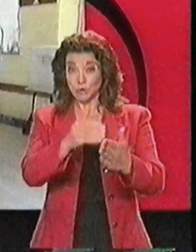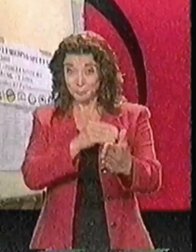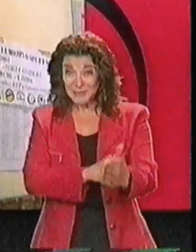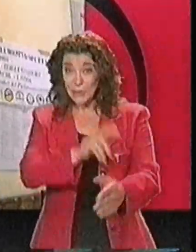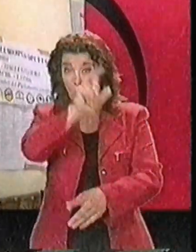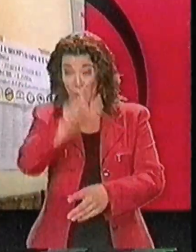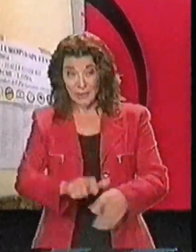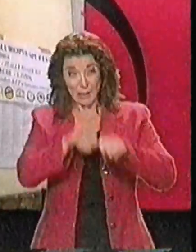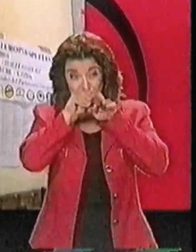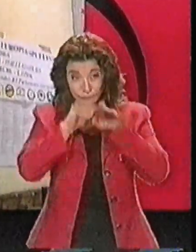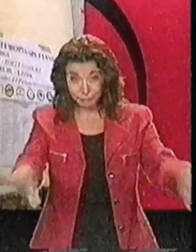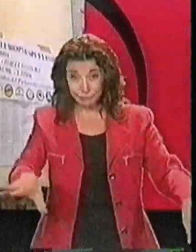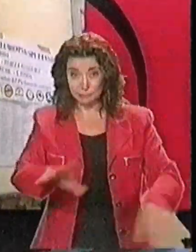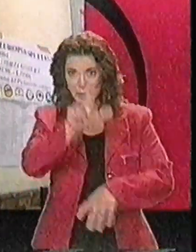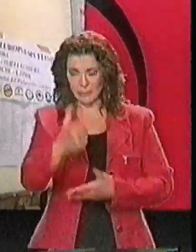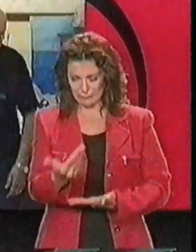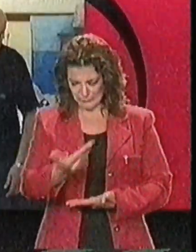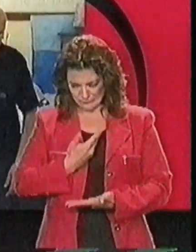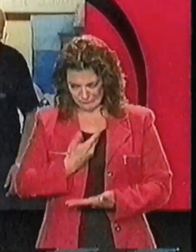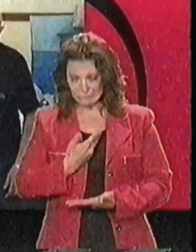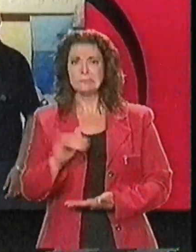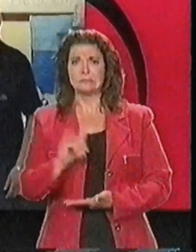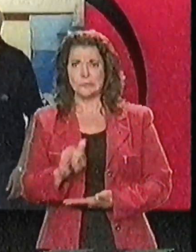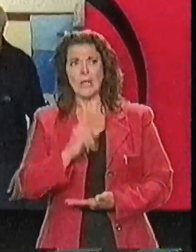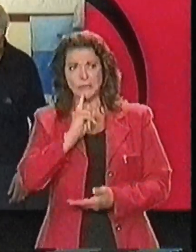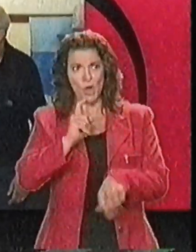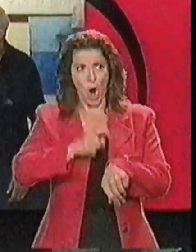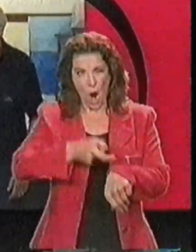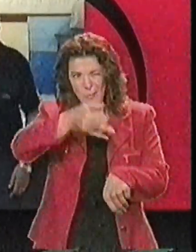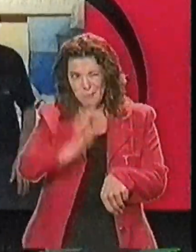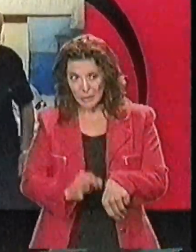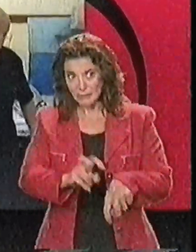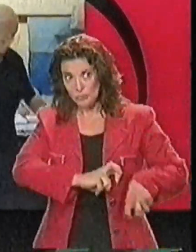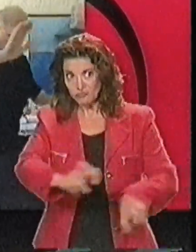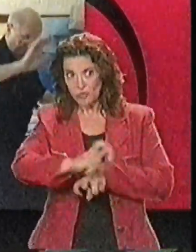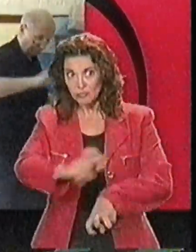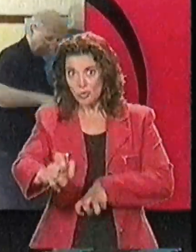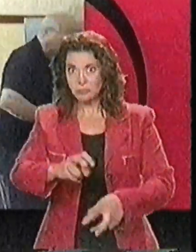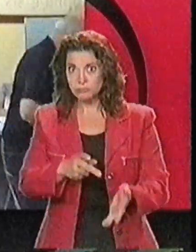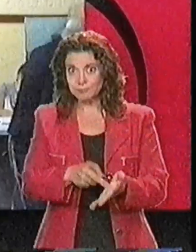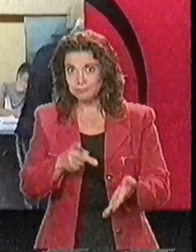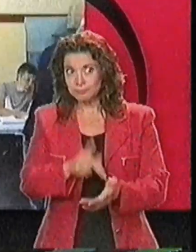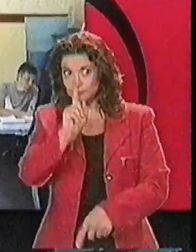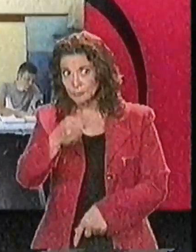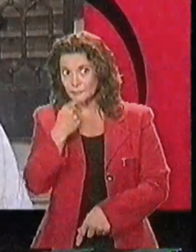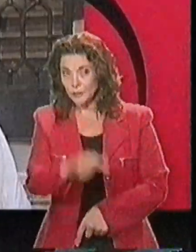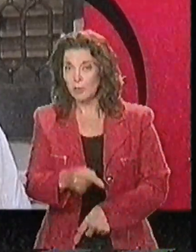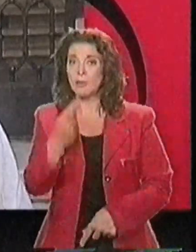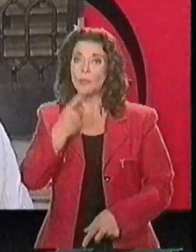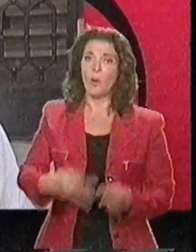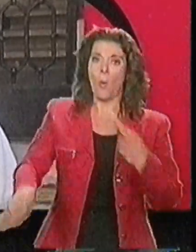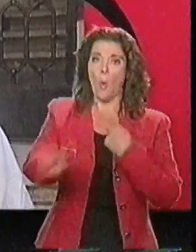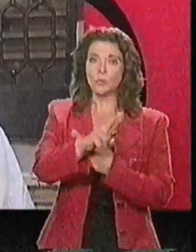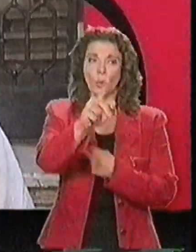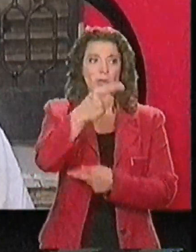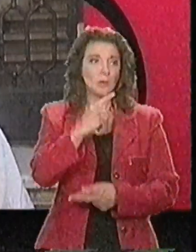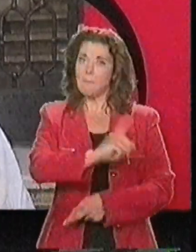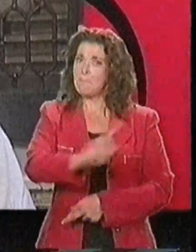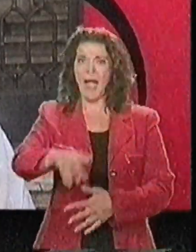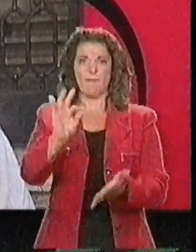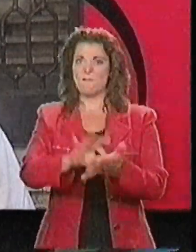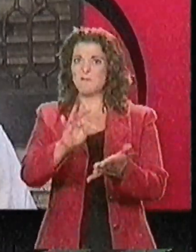et l'heure du scrutin. Ce qui a aussitôt déclenché une autre vague de SMS appelant à ne pas voter Berlusconi.